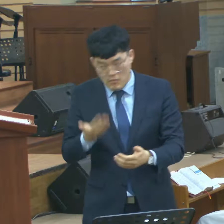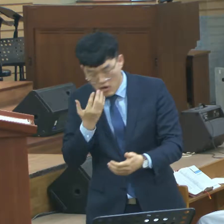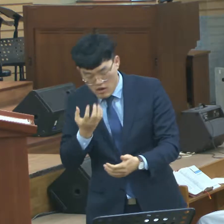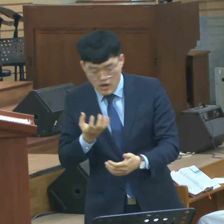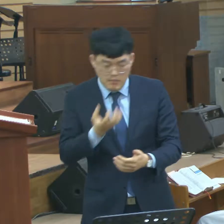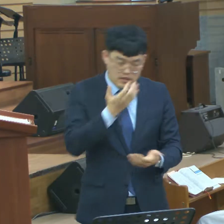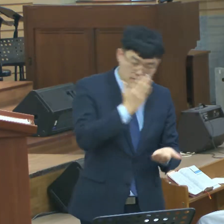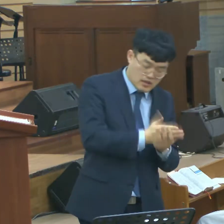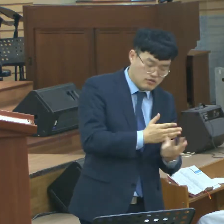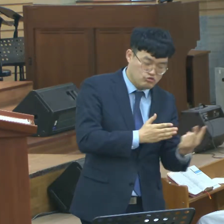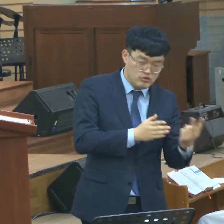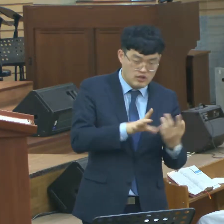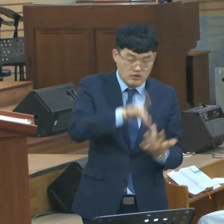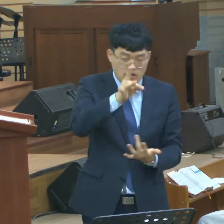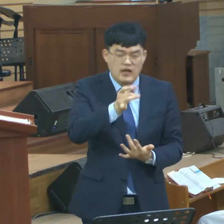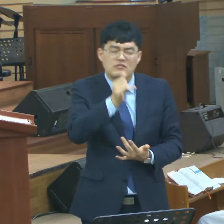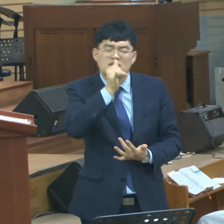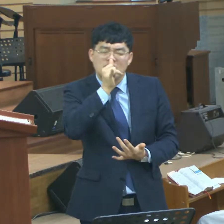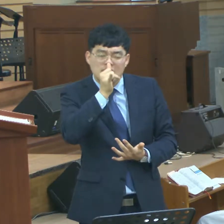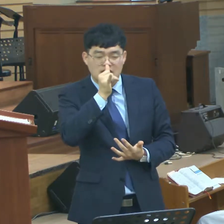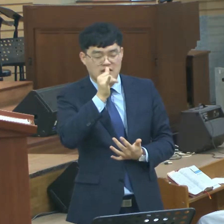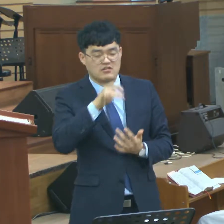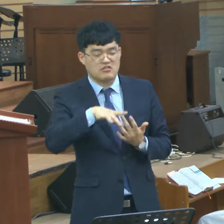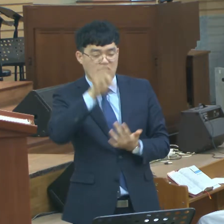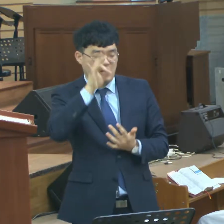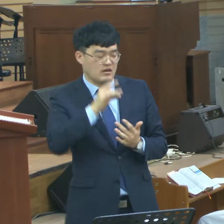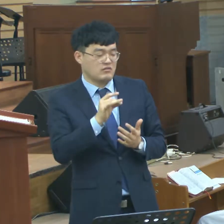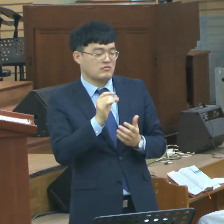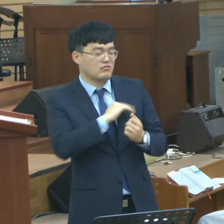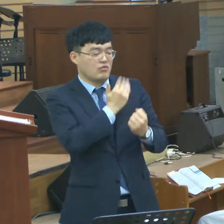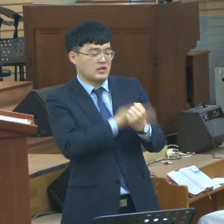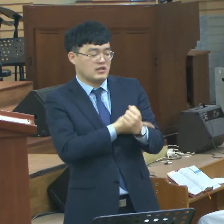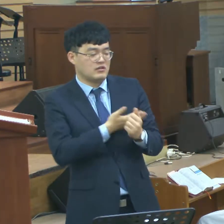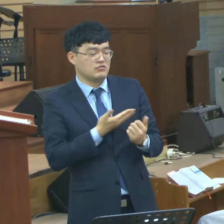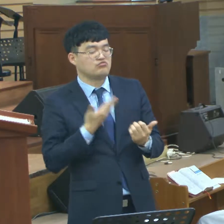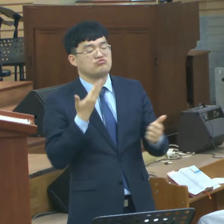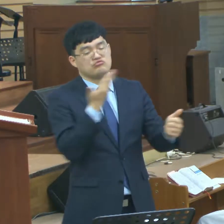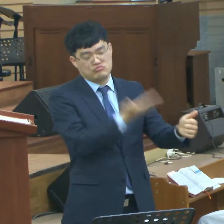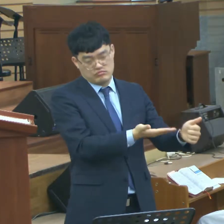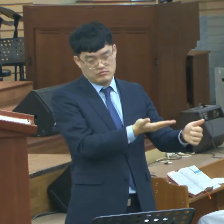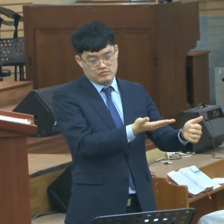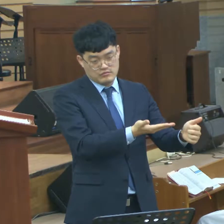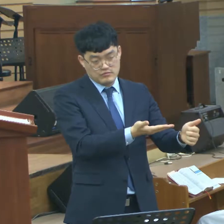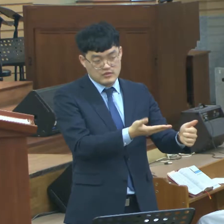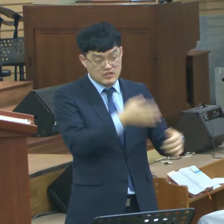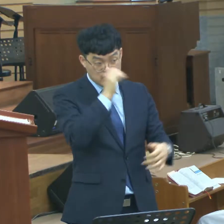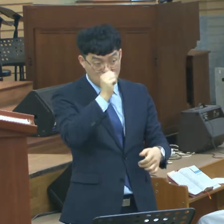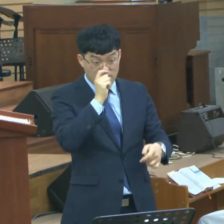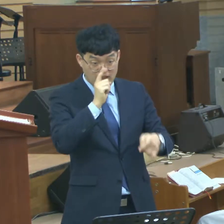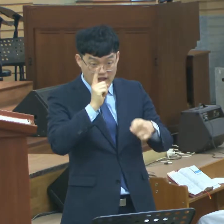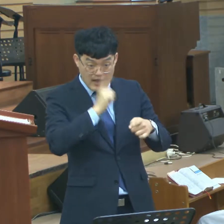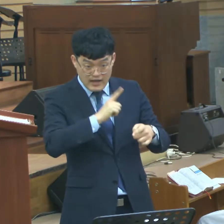있는 길도 두시면서 순종하는가를 보시려고 그런 나무를 에덴 동산에 두셨습니다.